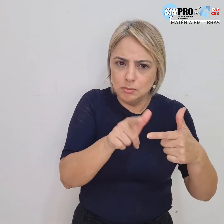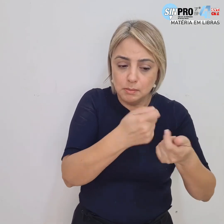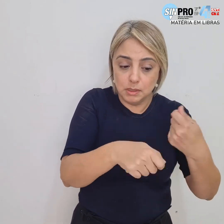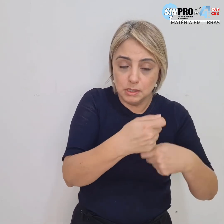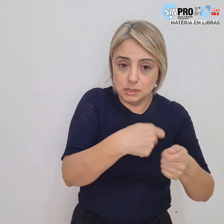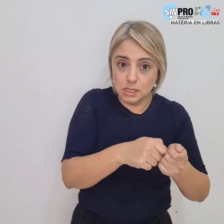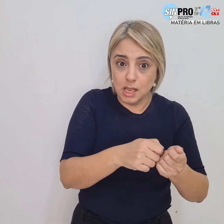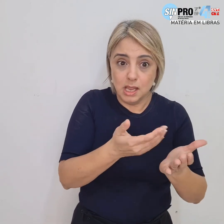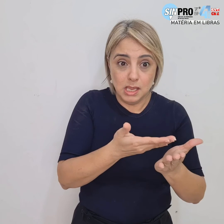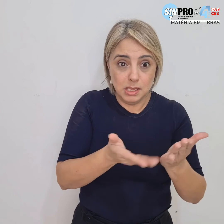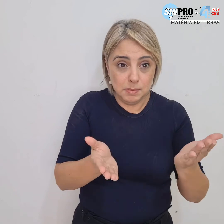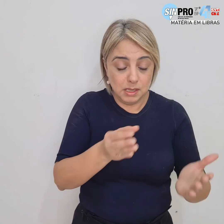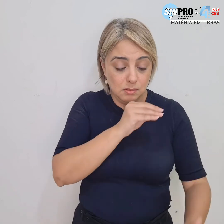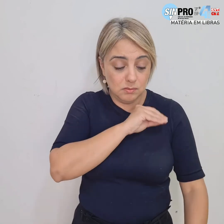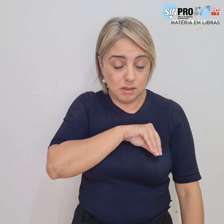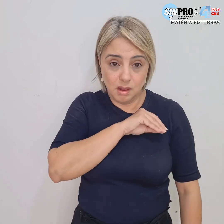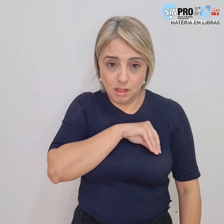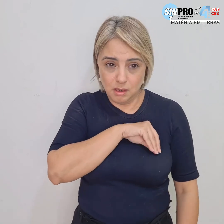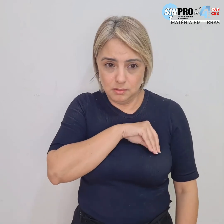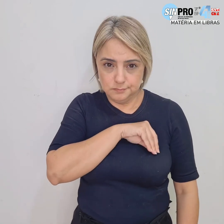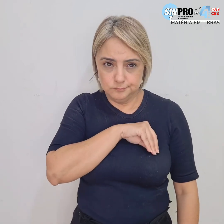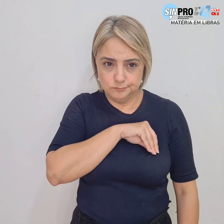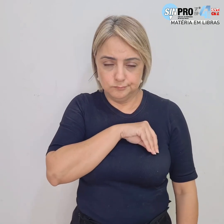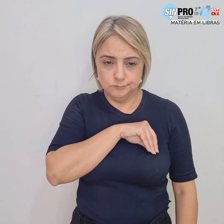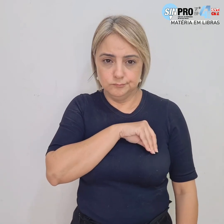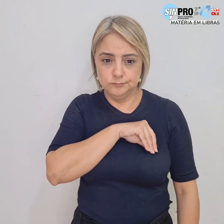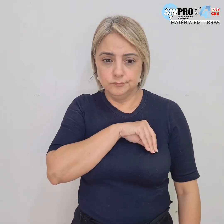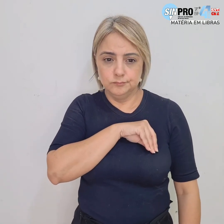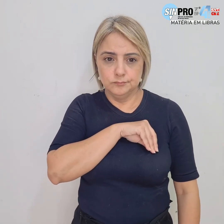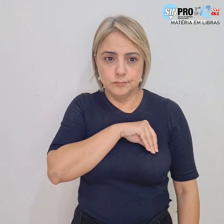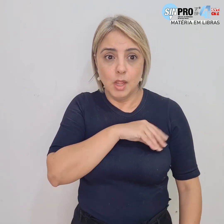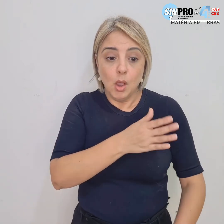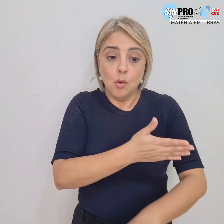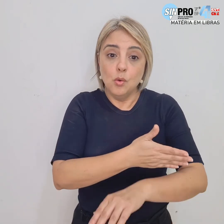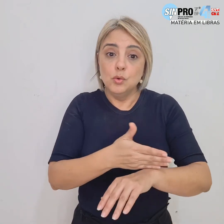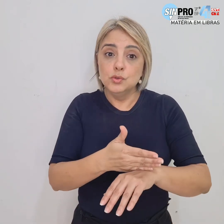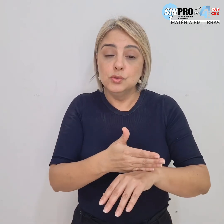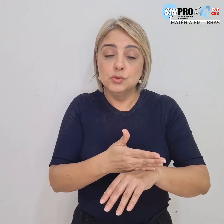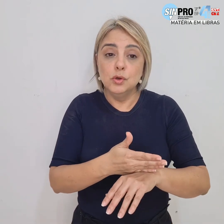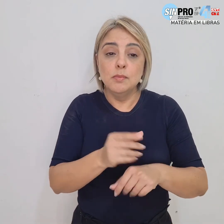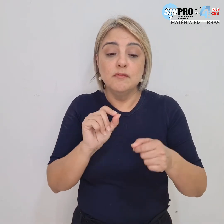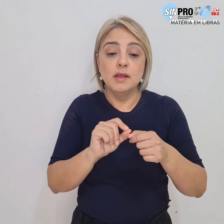com perda de renda, o que se costuma fazer é cortar despesas.